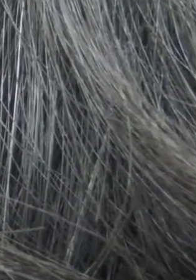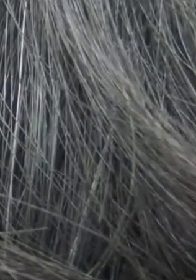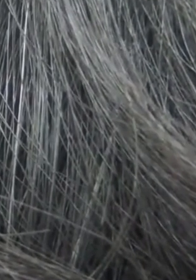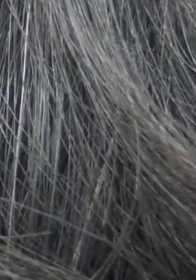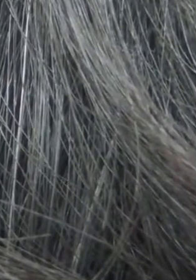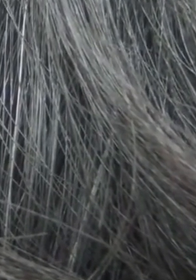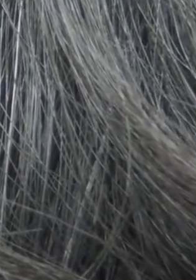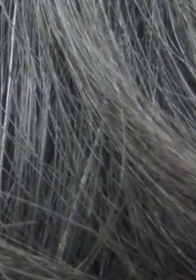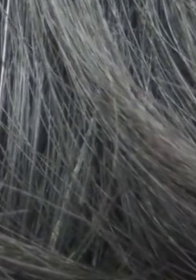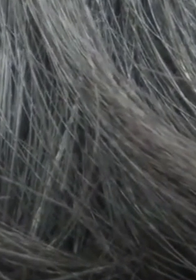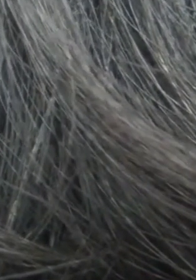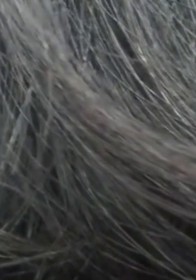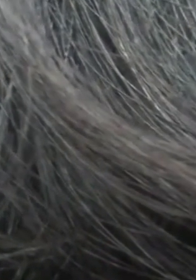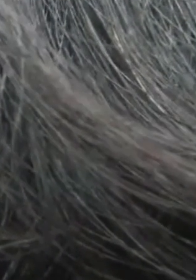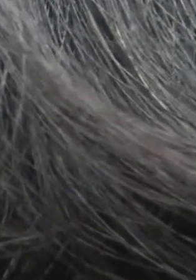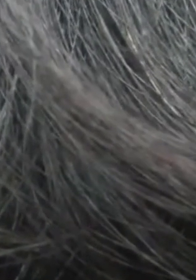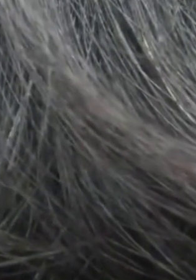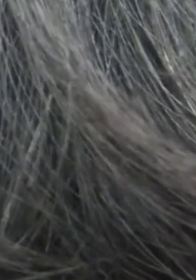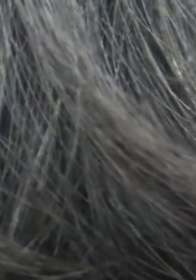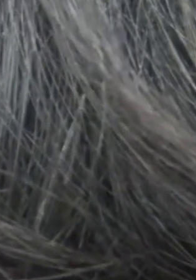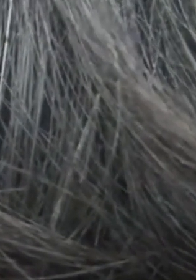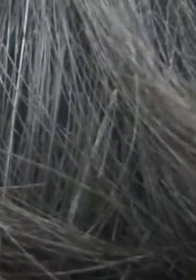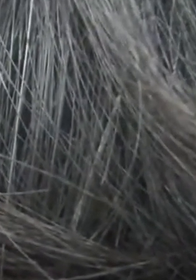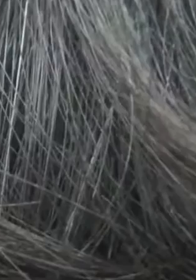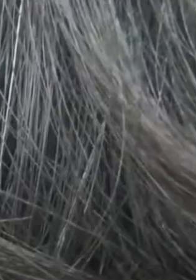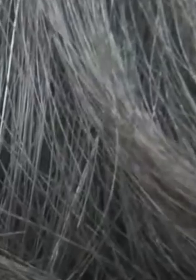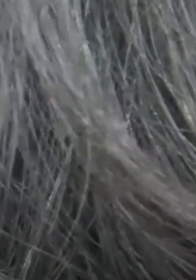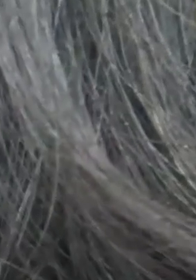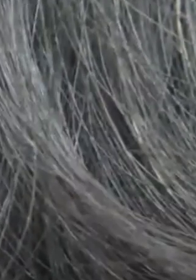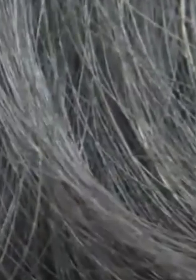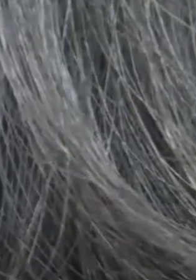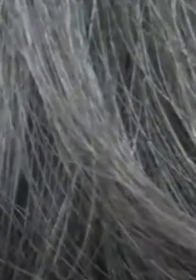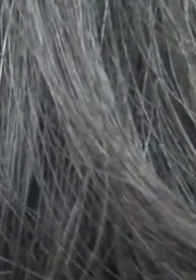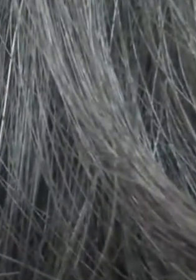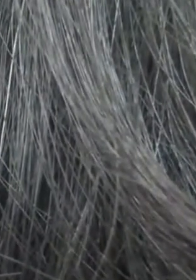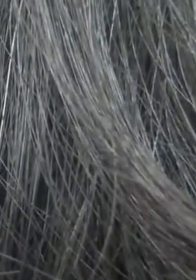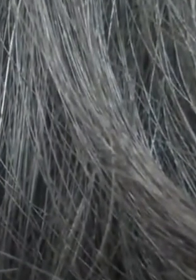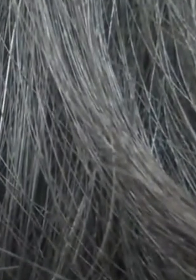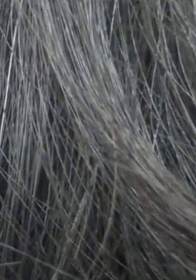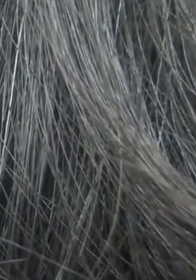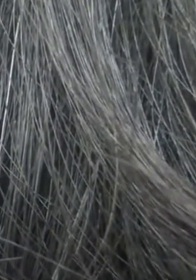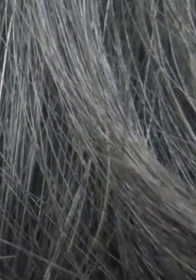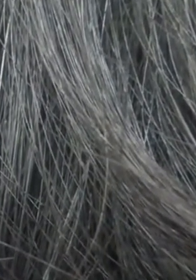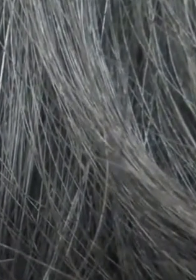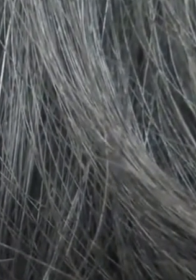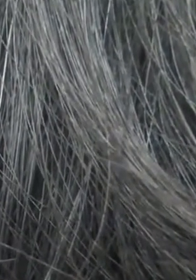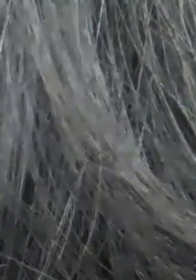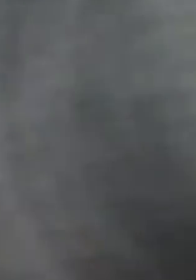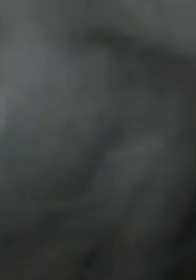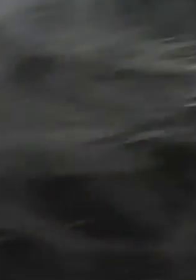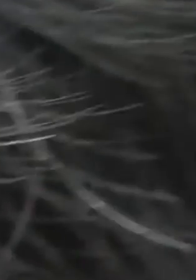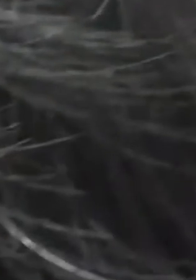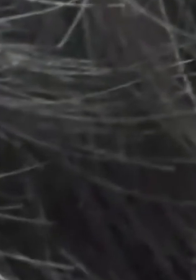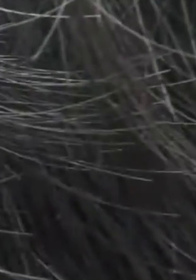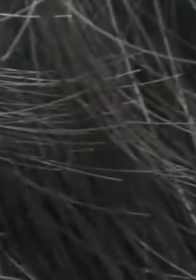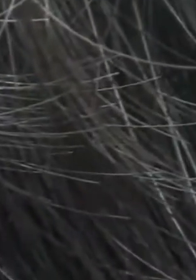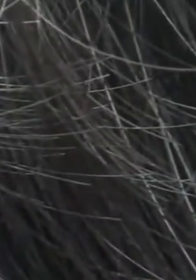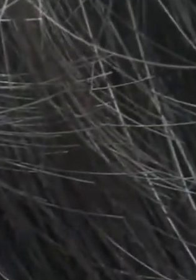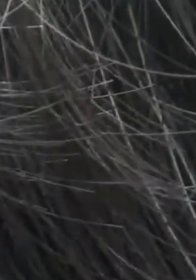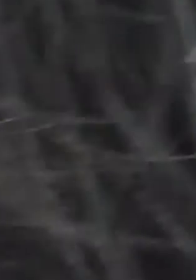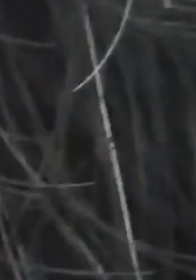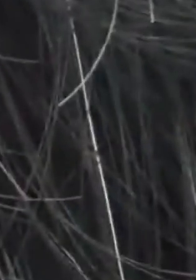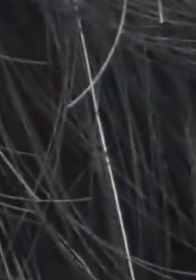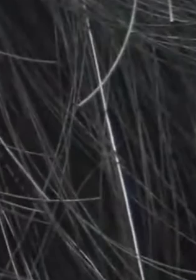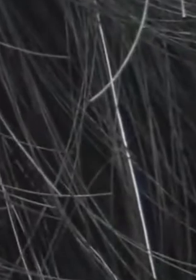살균제 참사처럼 그 피해의 범위와 정도가 심각하기 때문입니다. 그러나 이번